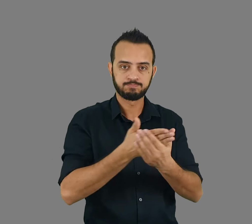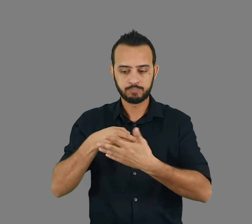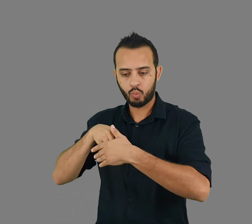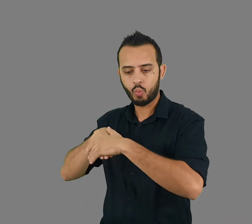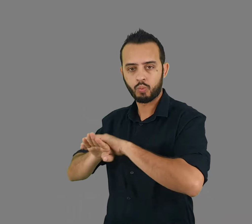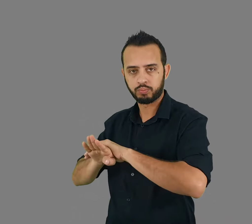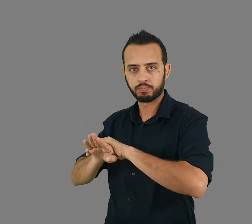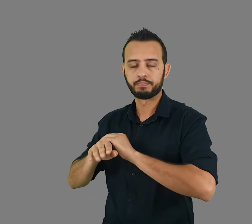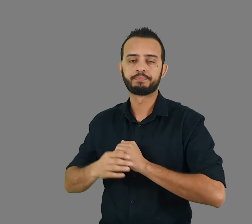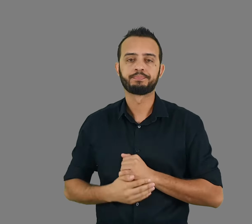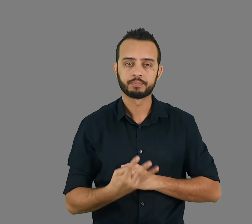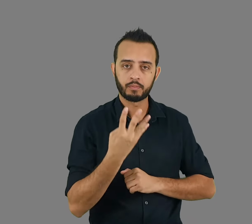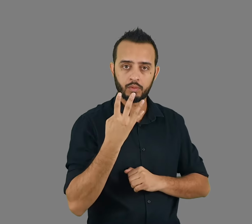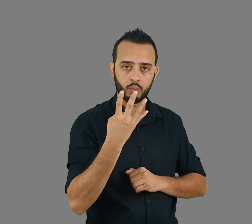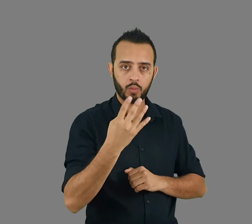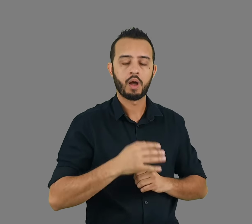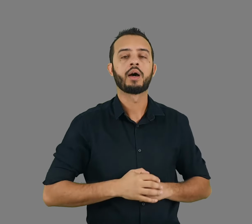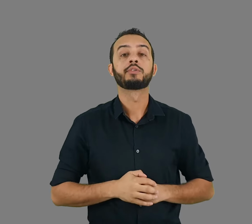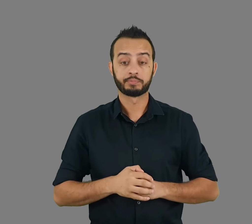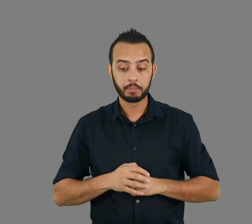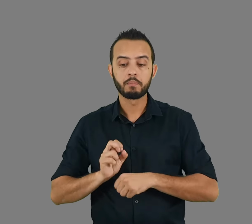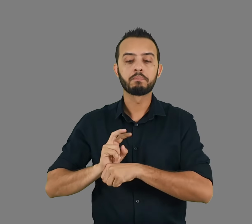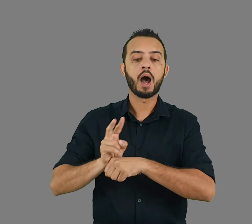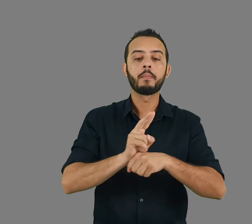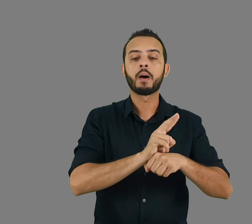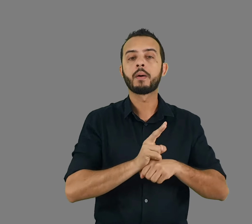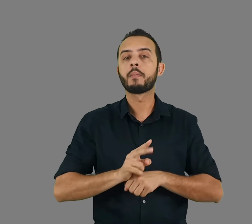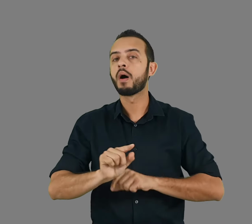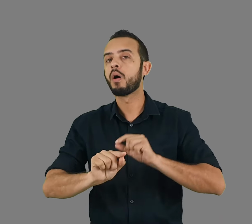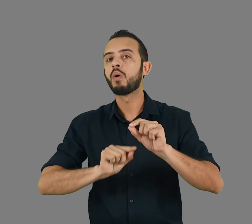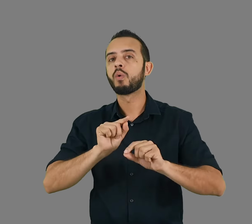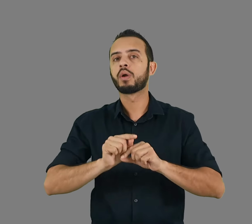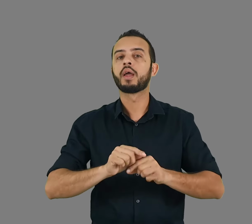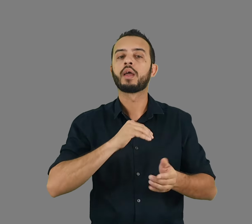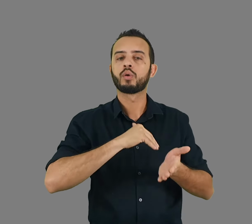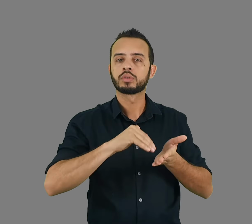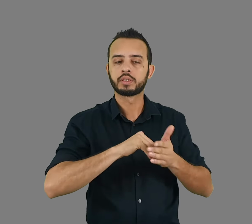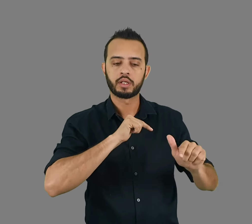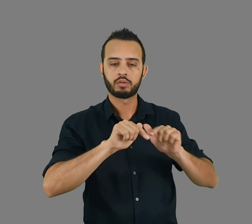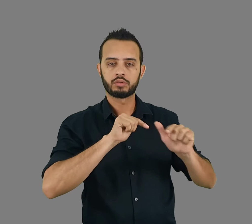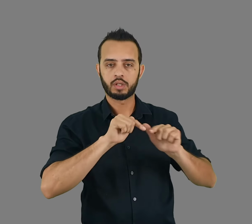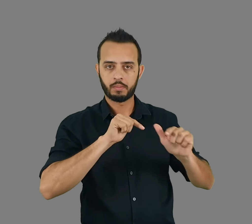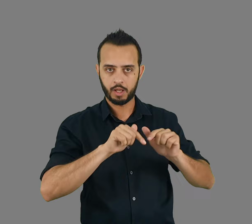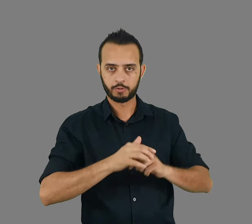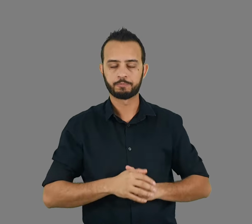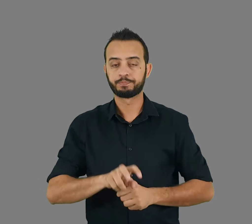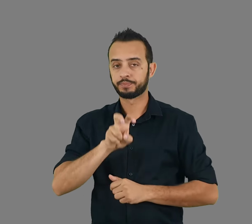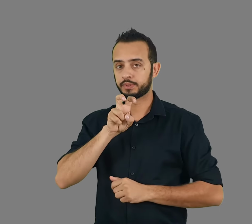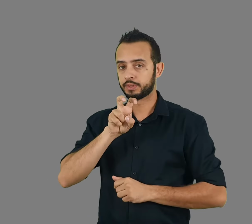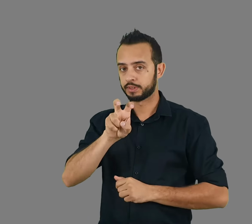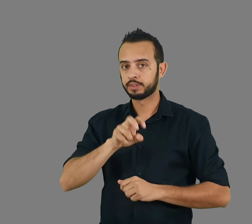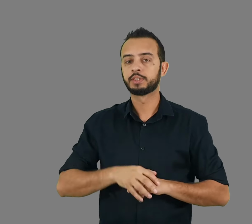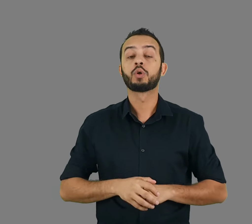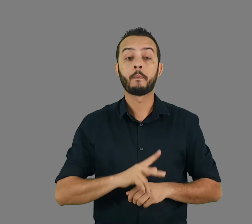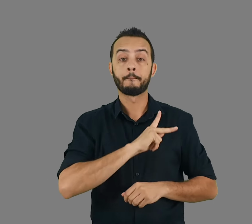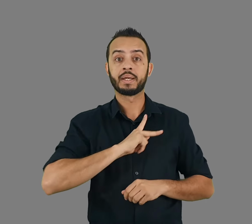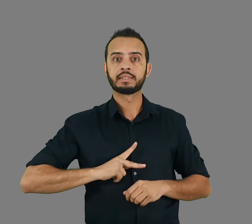4. Dirigir e supervisionar todo o trabalho da Secretaria. 5. Auxiliar o presidente em todas as suas